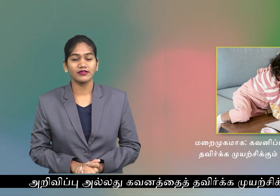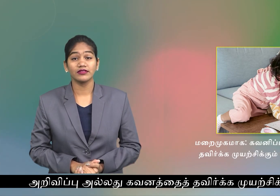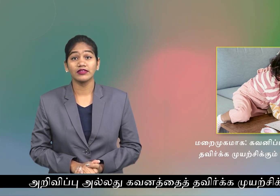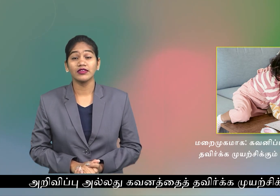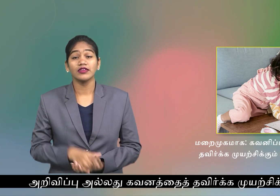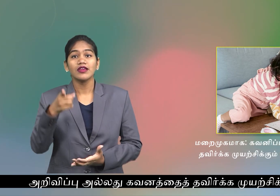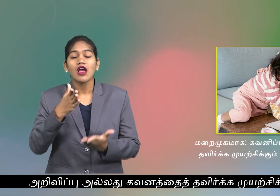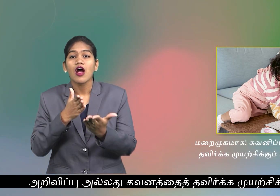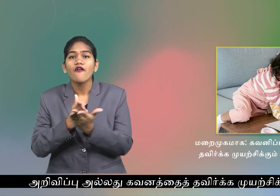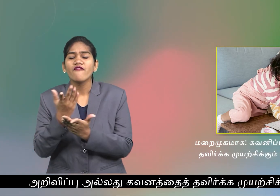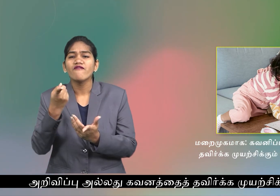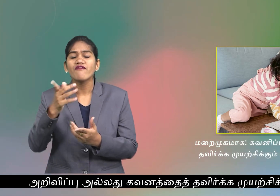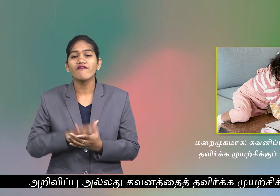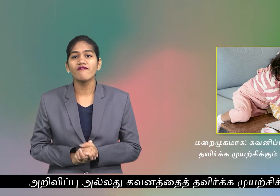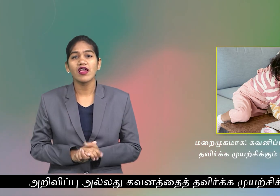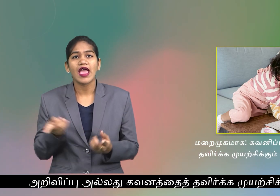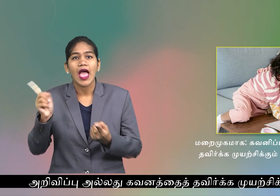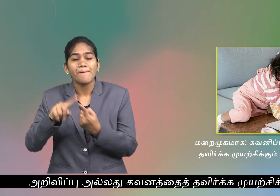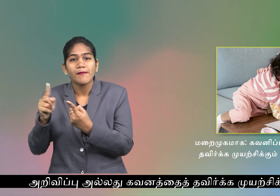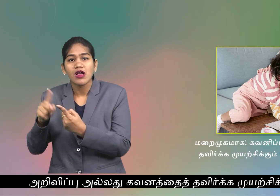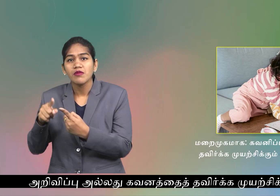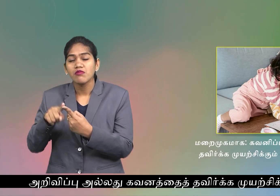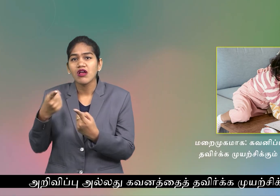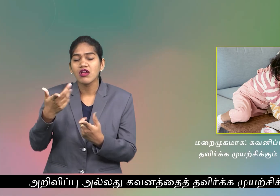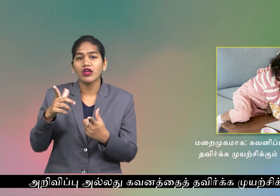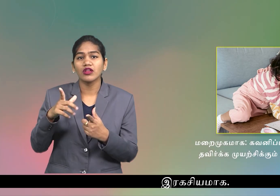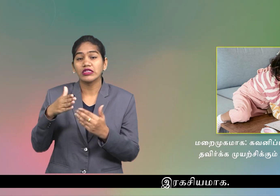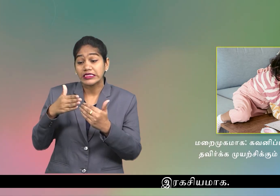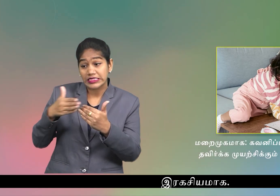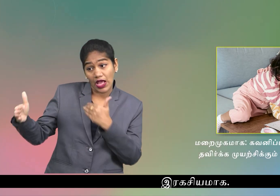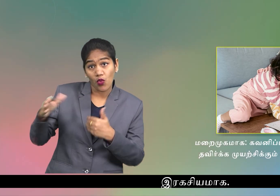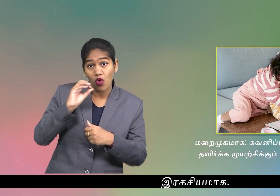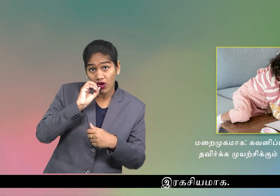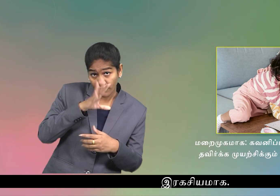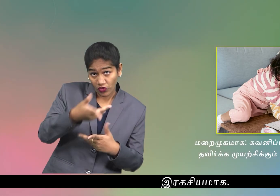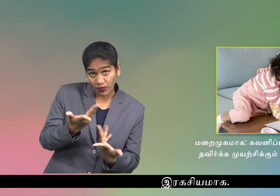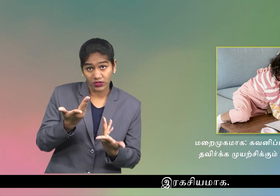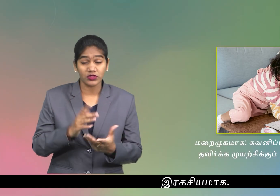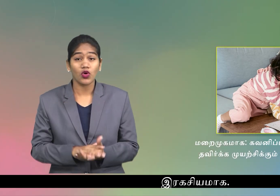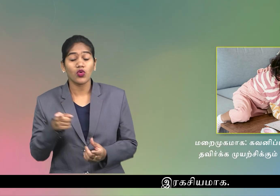அறிவிப்பு அல்லது கவனத்தை தவிர்க்க முயற்சிக்கும் வகையில், ரகசியமாக.